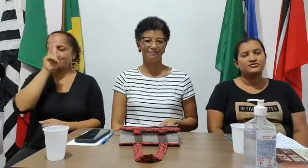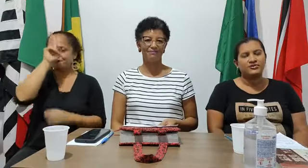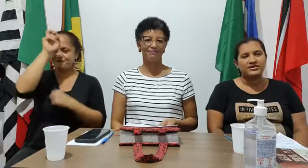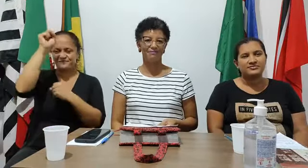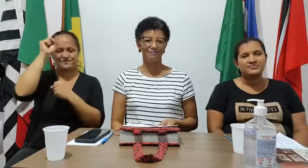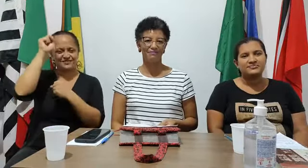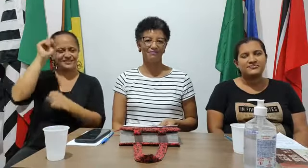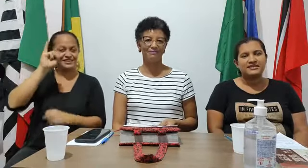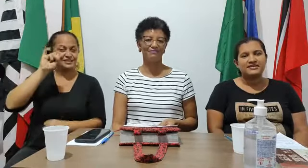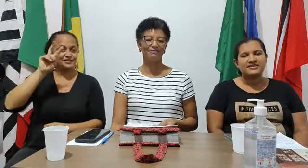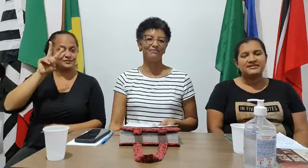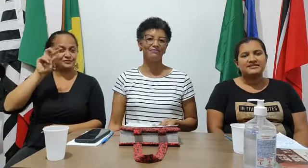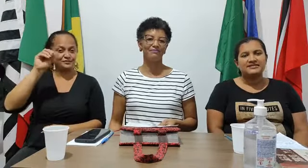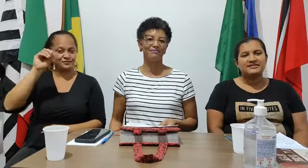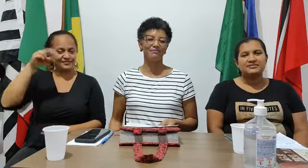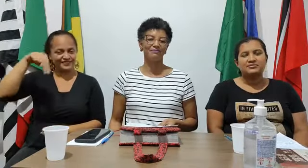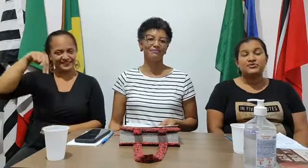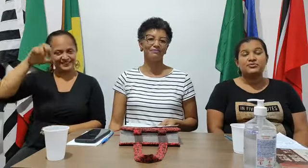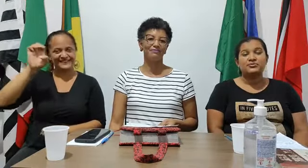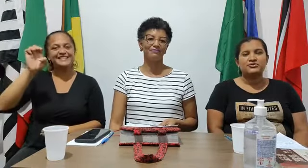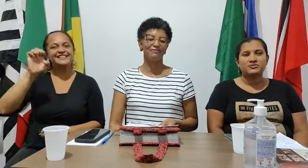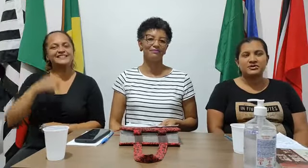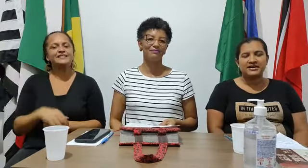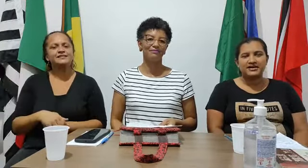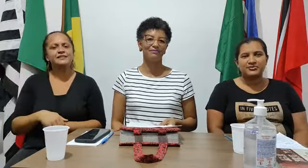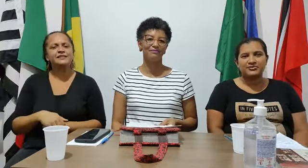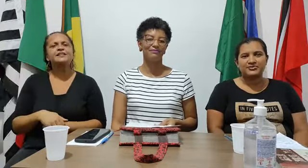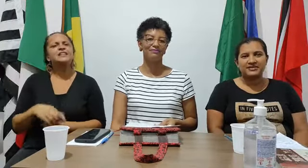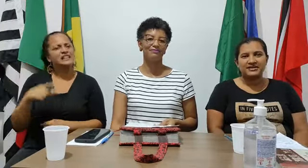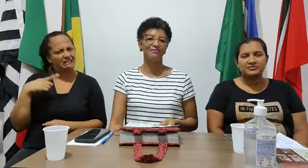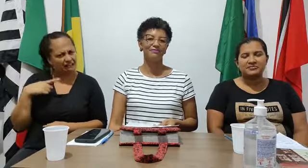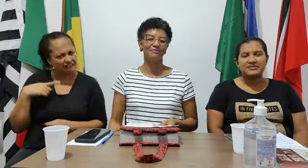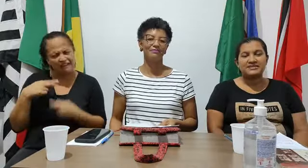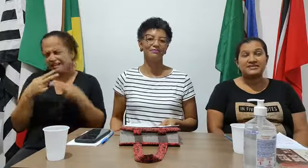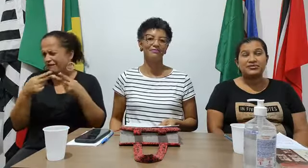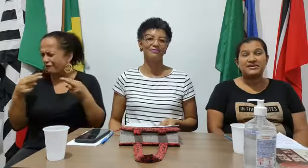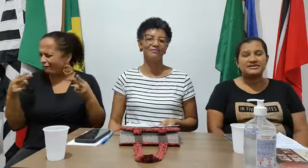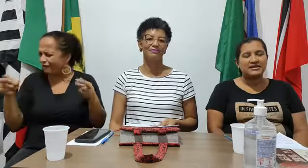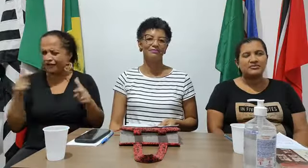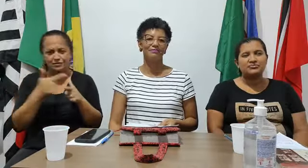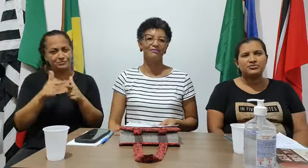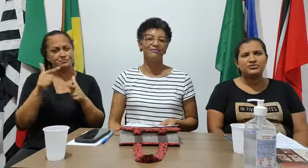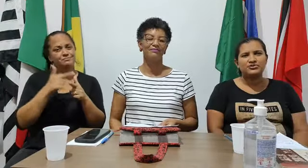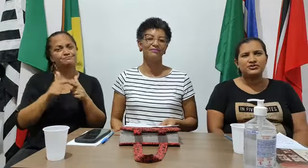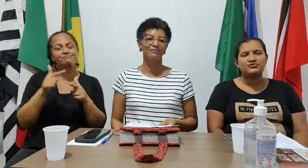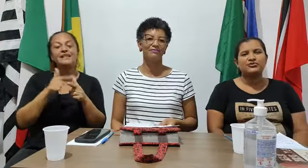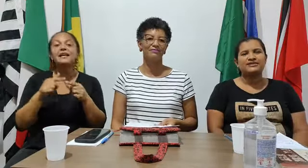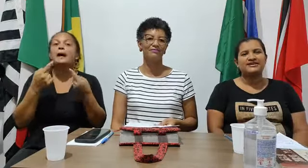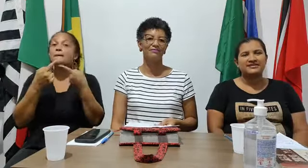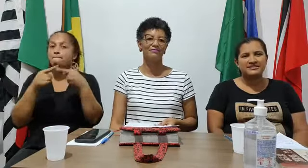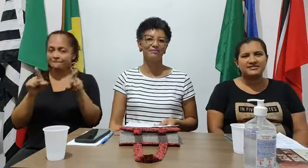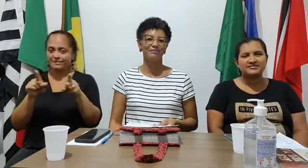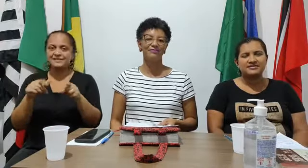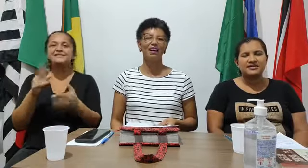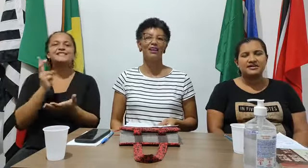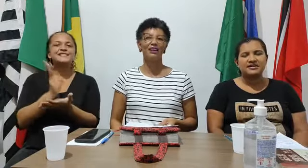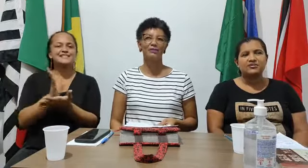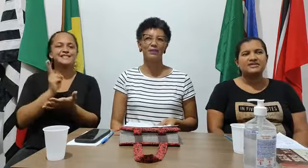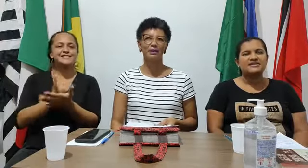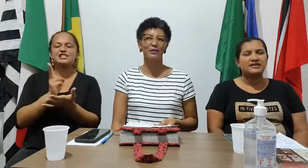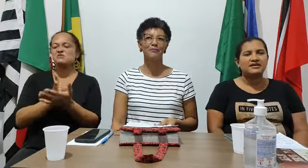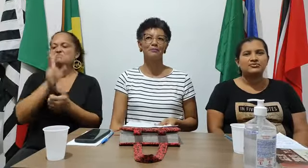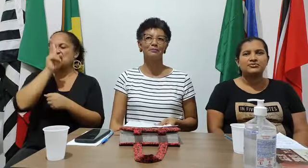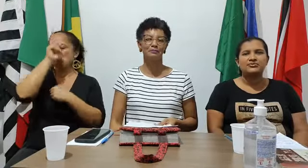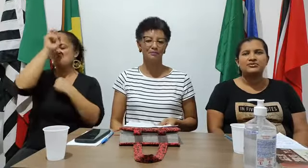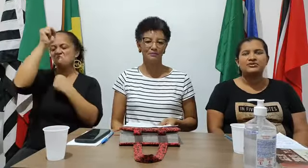a Dona Ivone, que passou por muitos percalços, né, mas é um exemplo de fortaleza, é